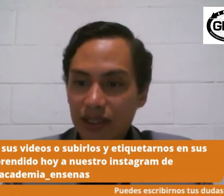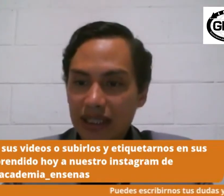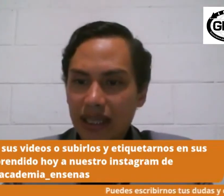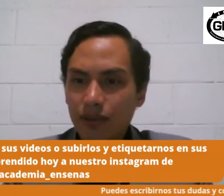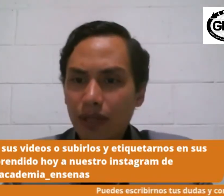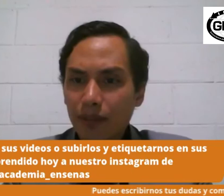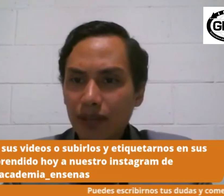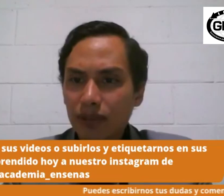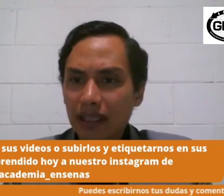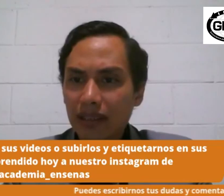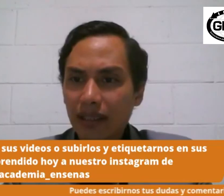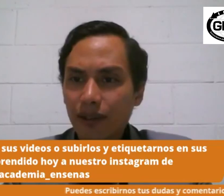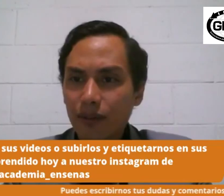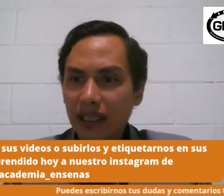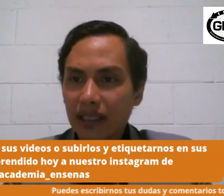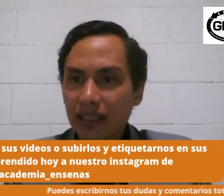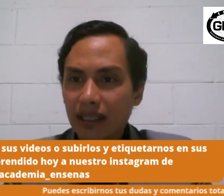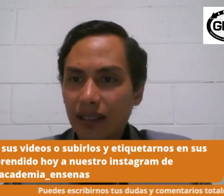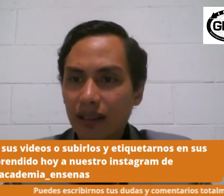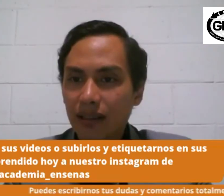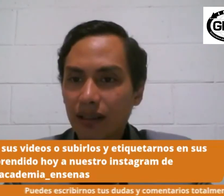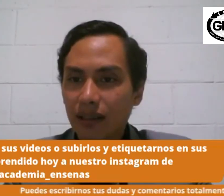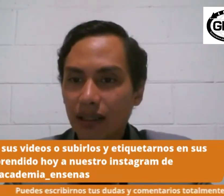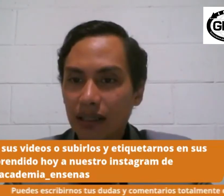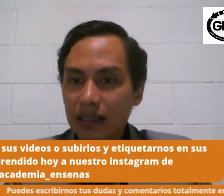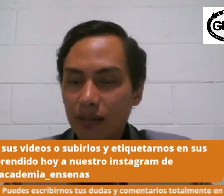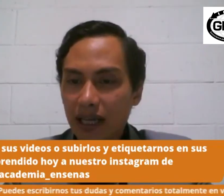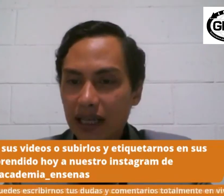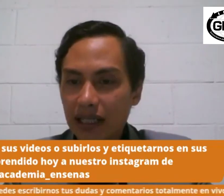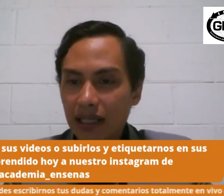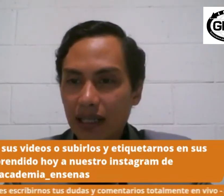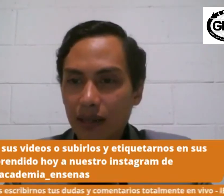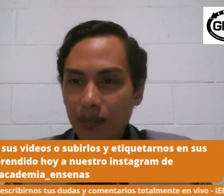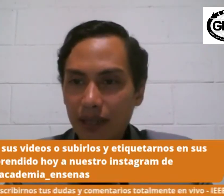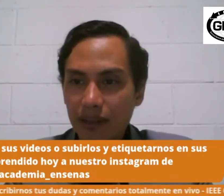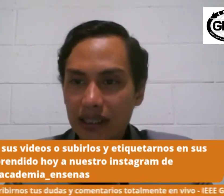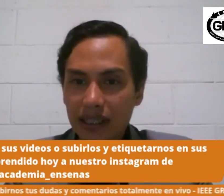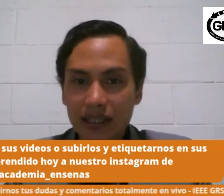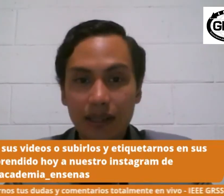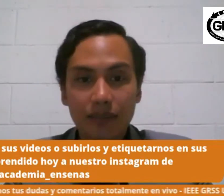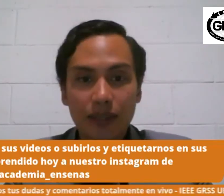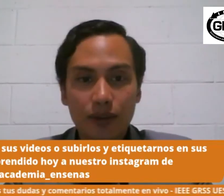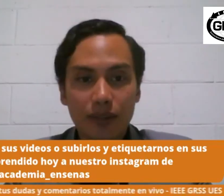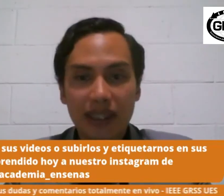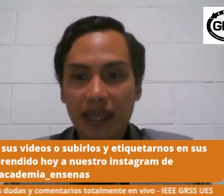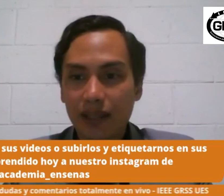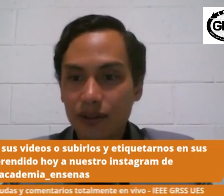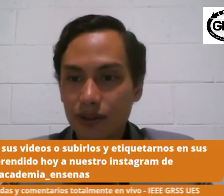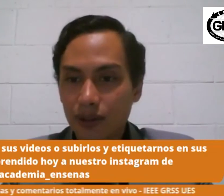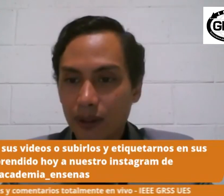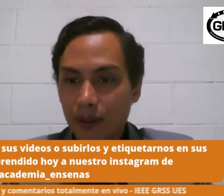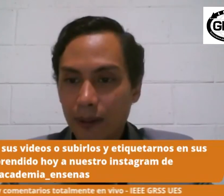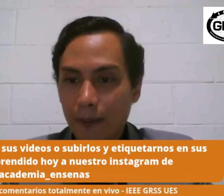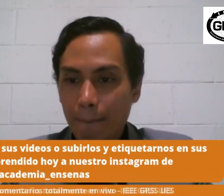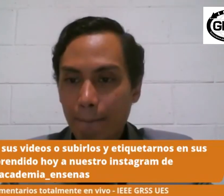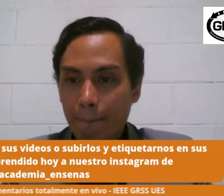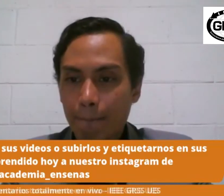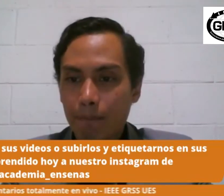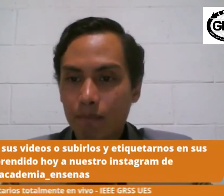Entonces, no sé si alguna pregunta anteriormente que se me haya escapado quizás en los comentarios.